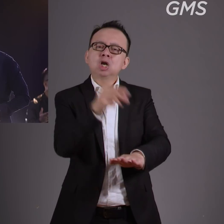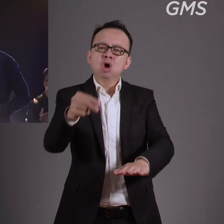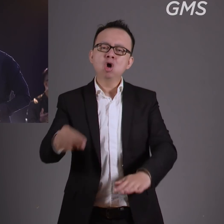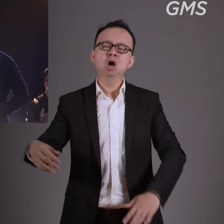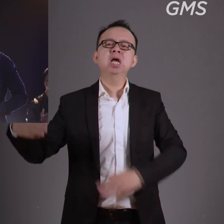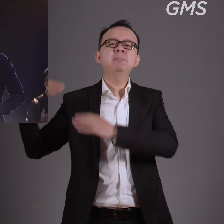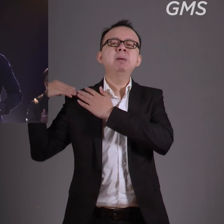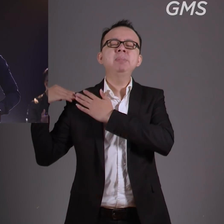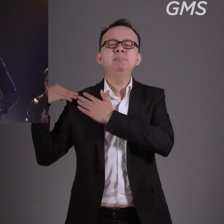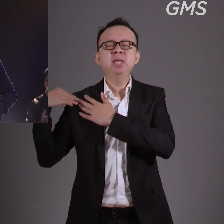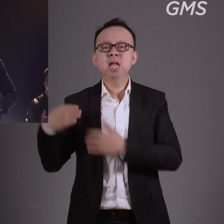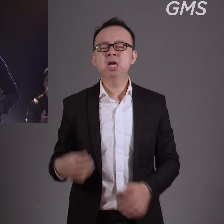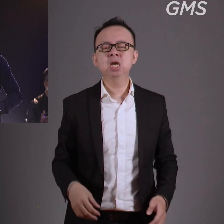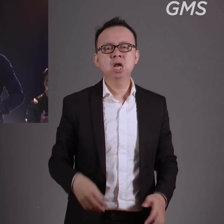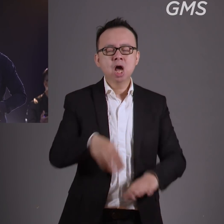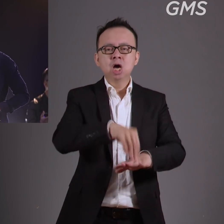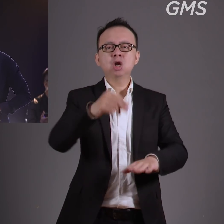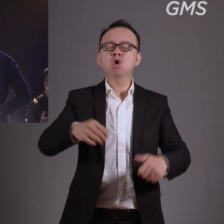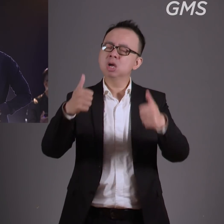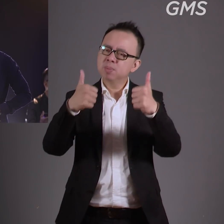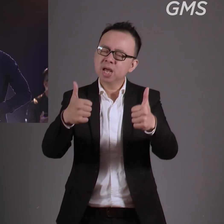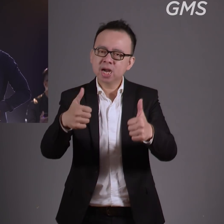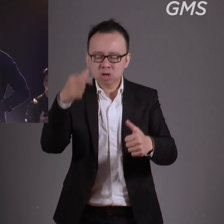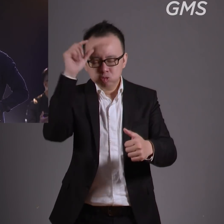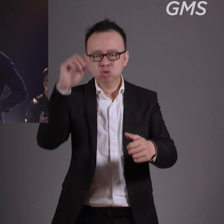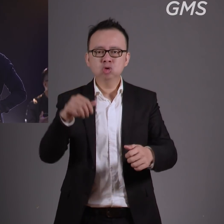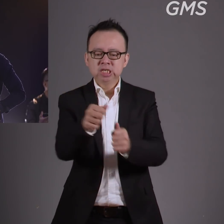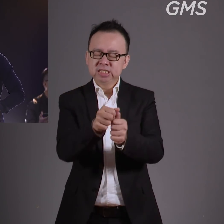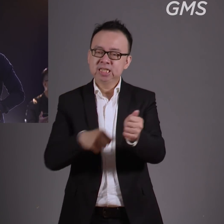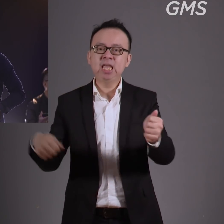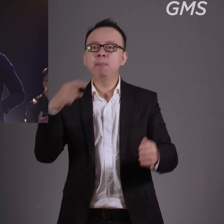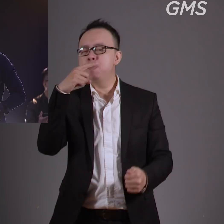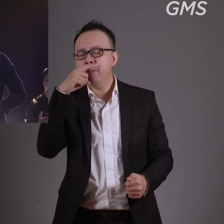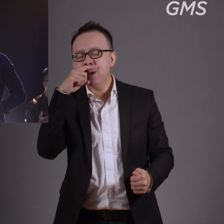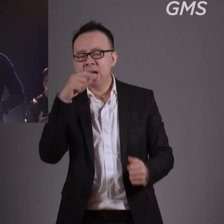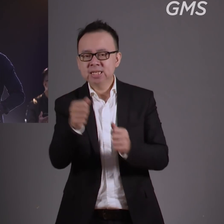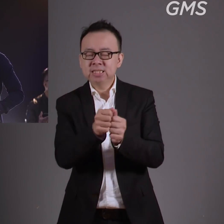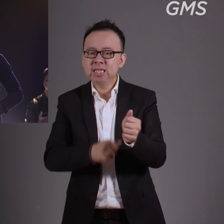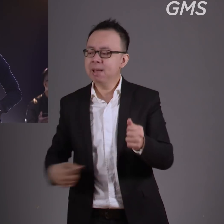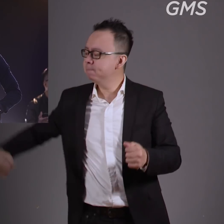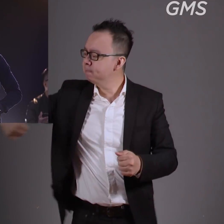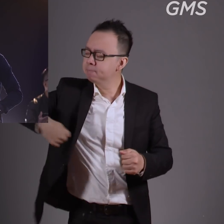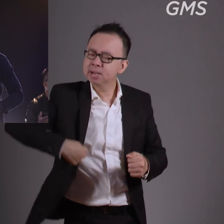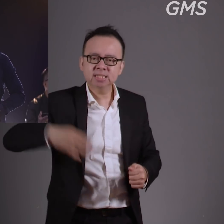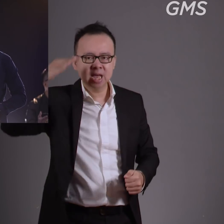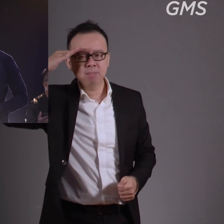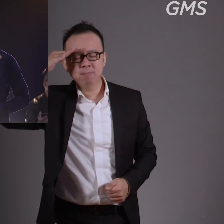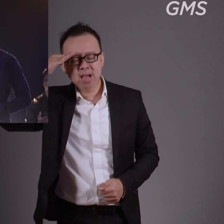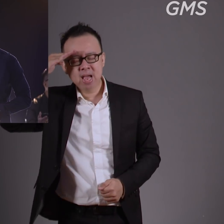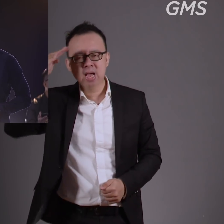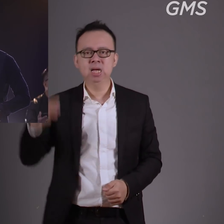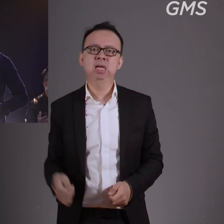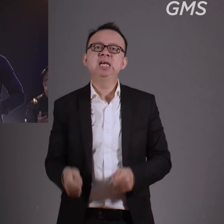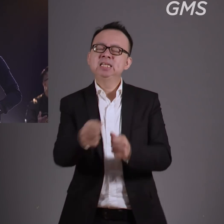roh kebenaran. Tuhan jamah setiap ayah, setiap papa, setiap suami, orang maya syana nama-nama,